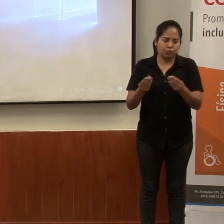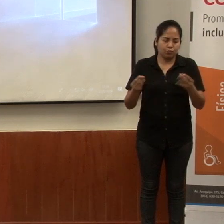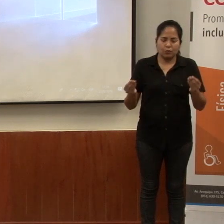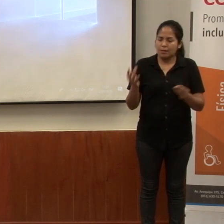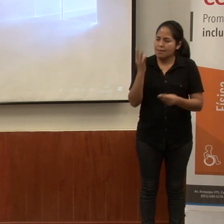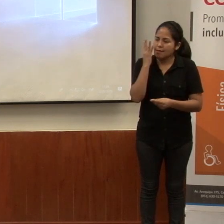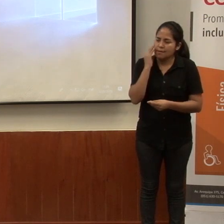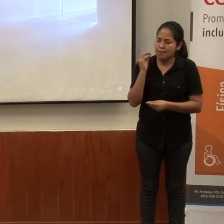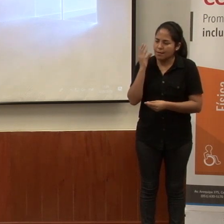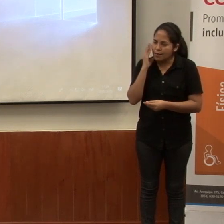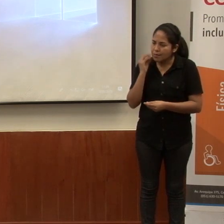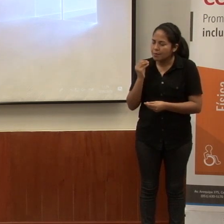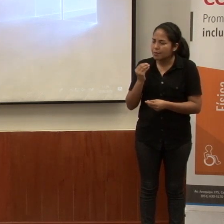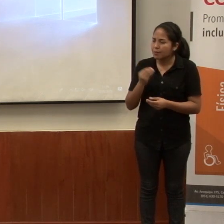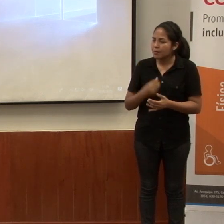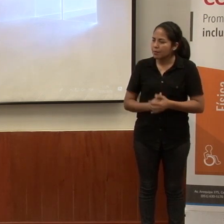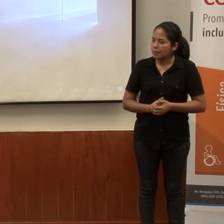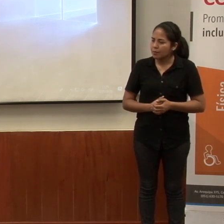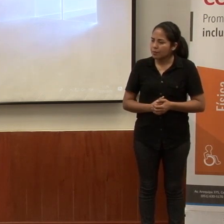experiencias